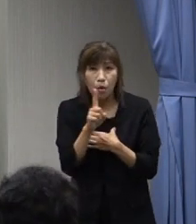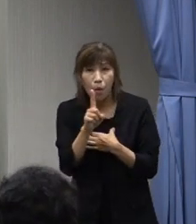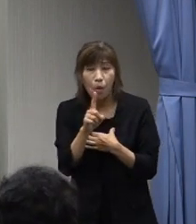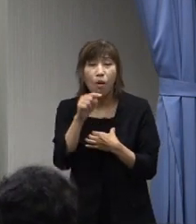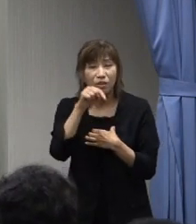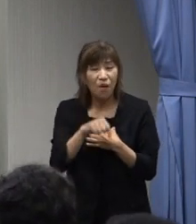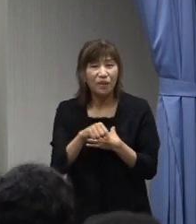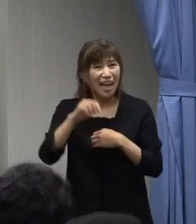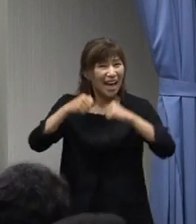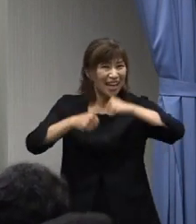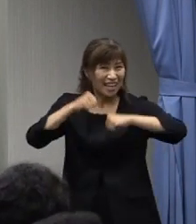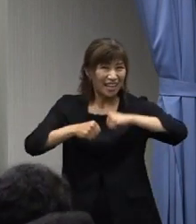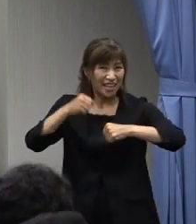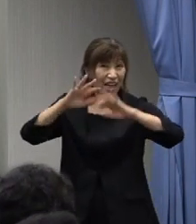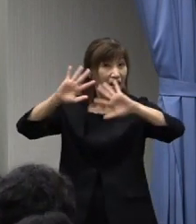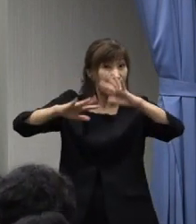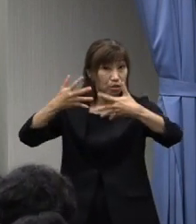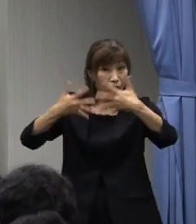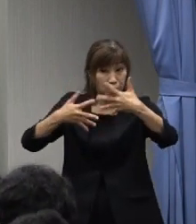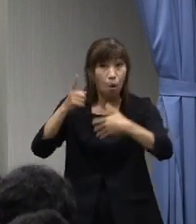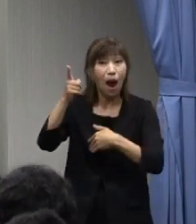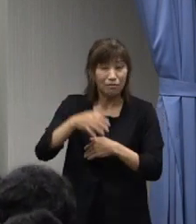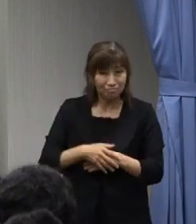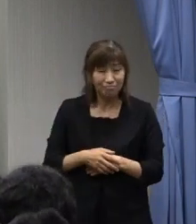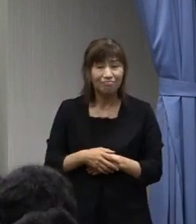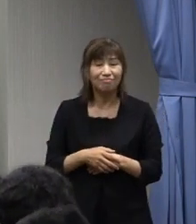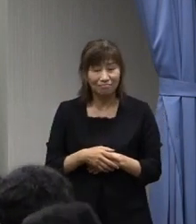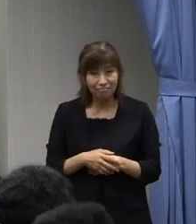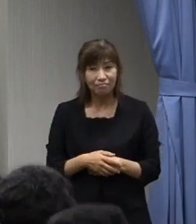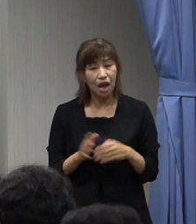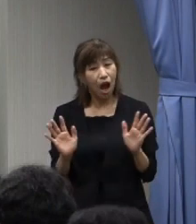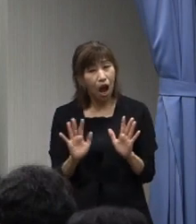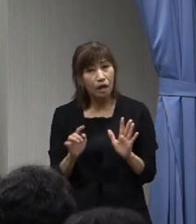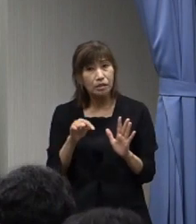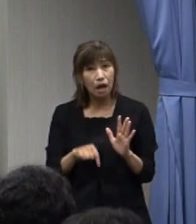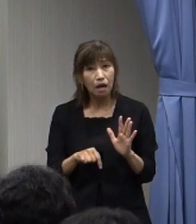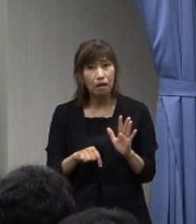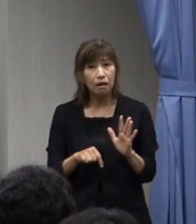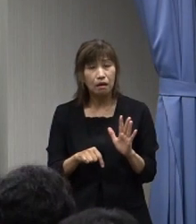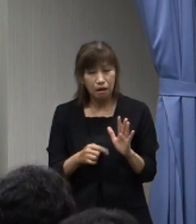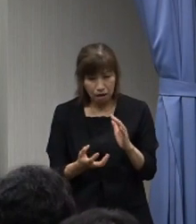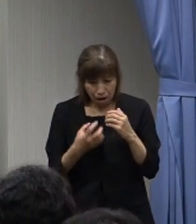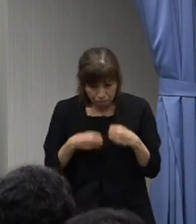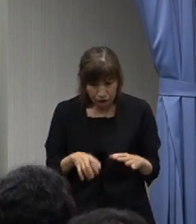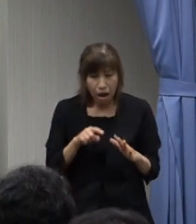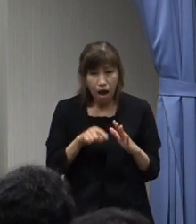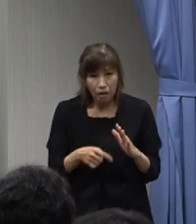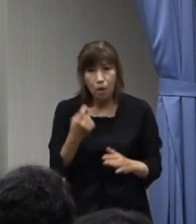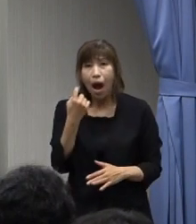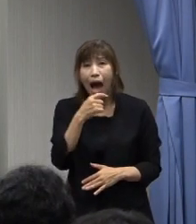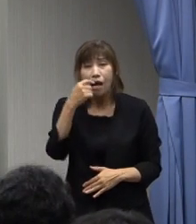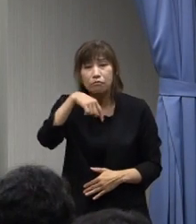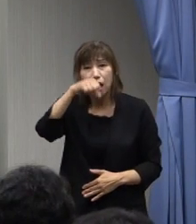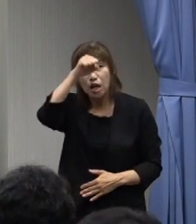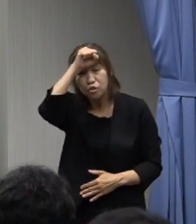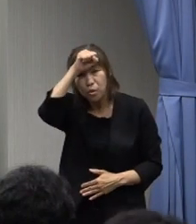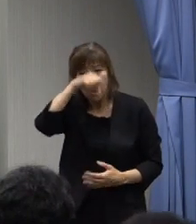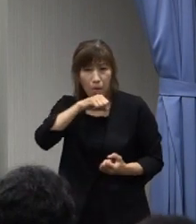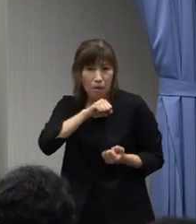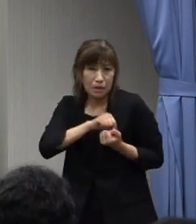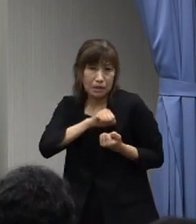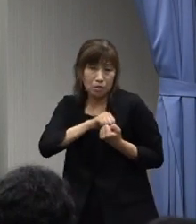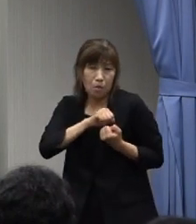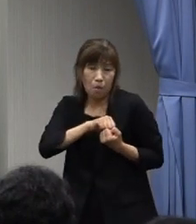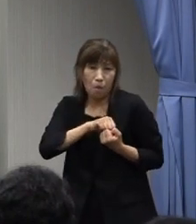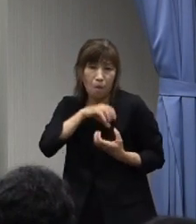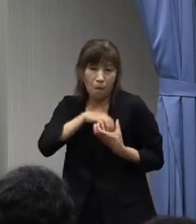おられますけれども、赤ちゃんが発汗症であったり、心疾患、難聴を持って生まれてくる可能性があ